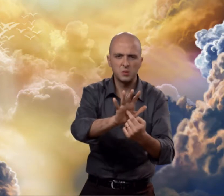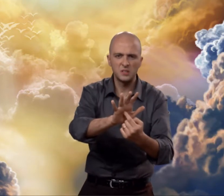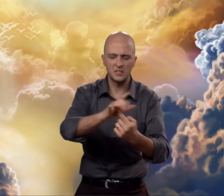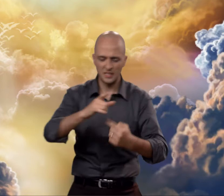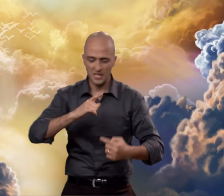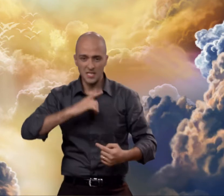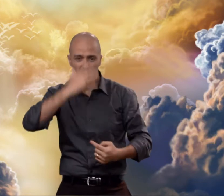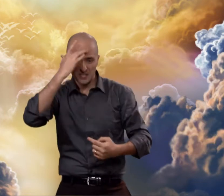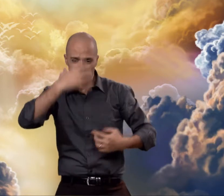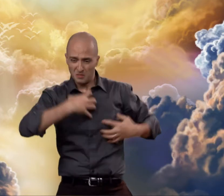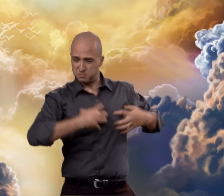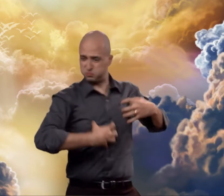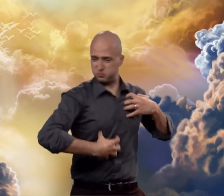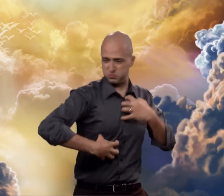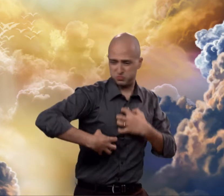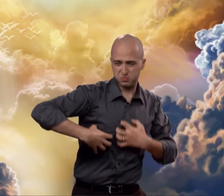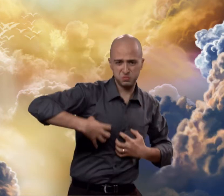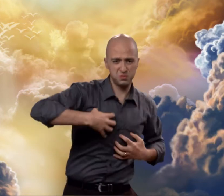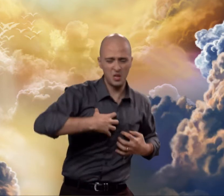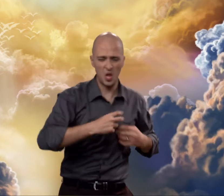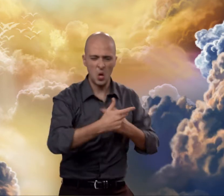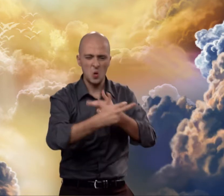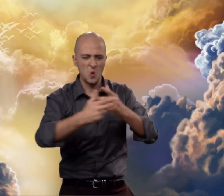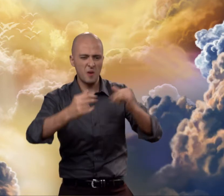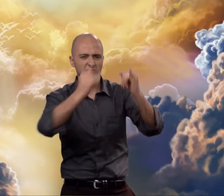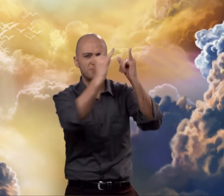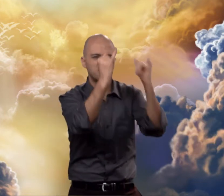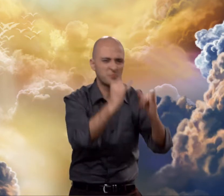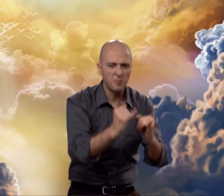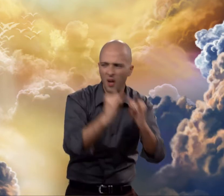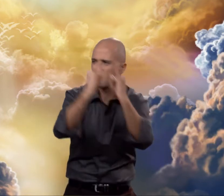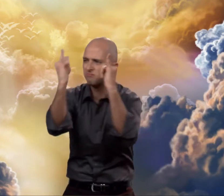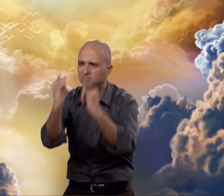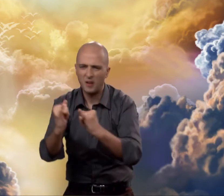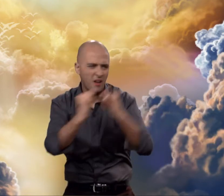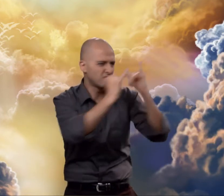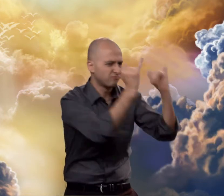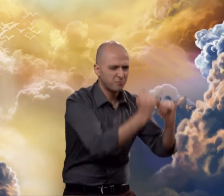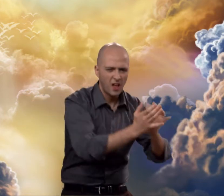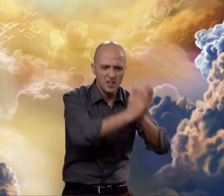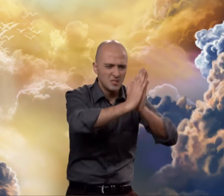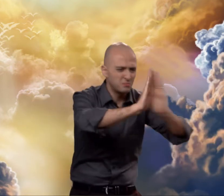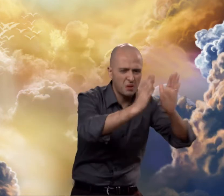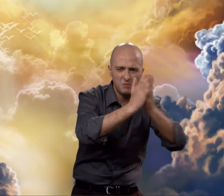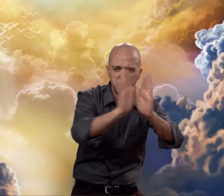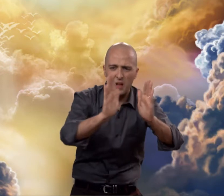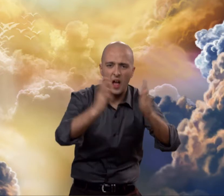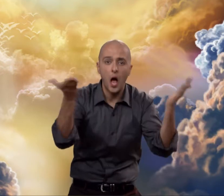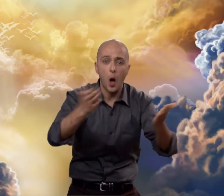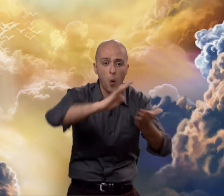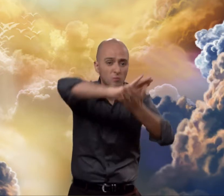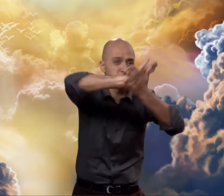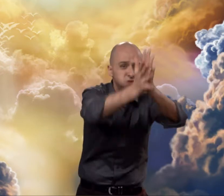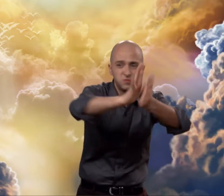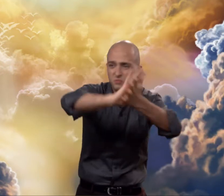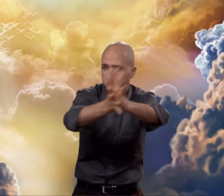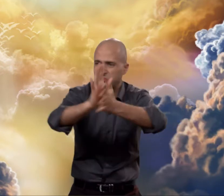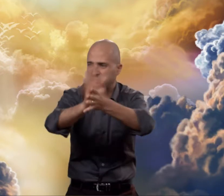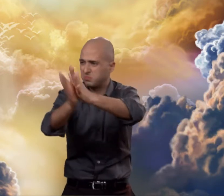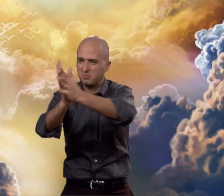Cristo agora estão em segurança. Perante o mundo e em face da morte, demonstraram sua fidelidade para com aquele que morreu por